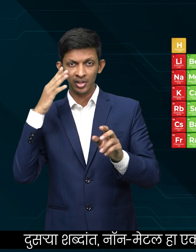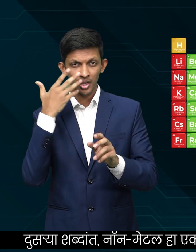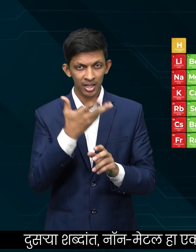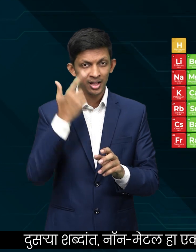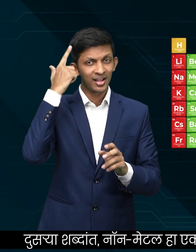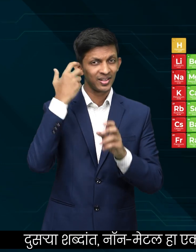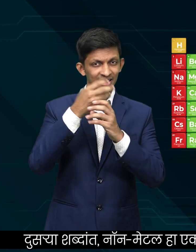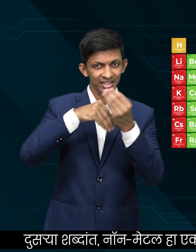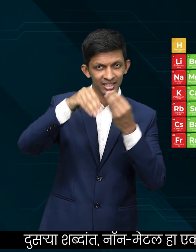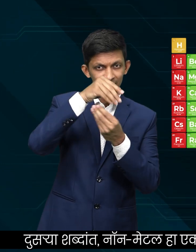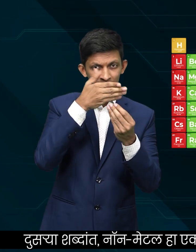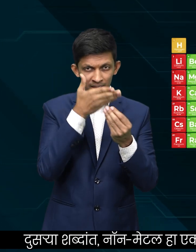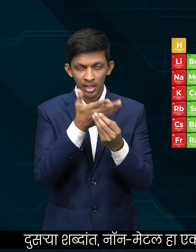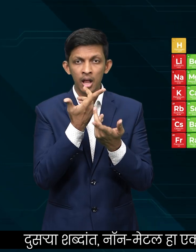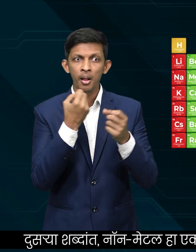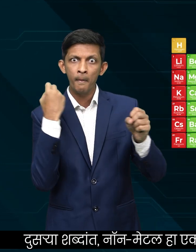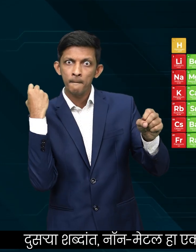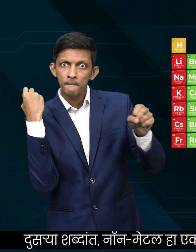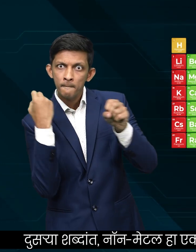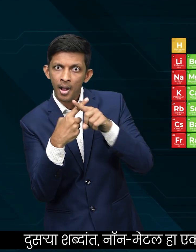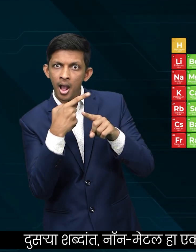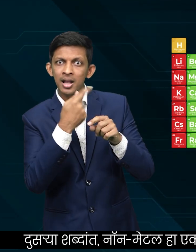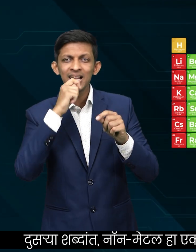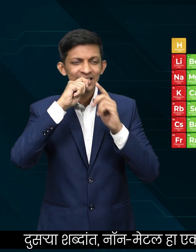शब्दात नॉन मेटल हा एक घटक आहे ज्यामध्ये धातूचे गुणधर्म नसतात.